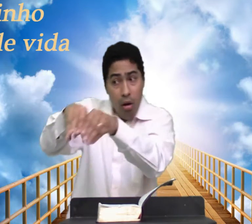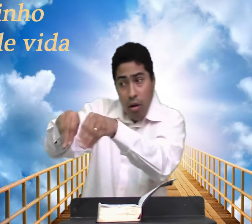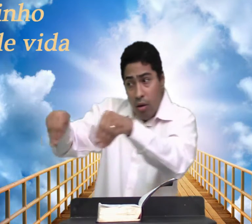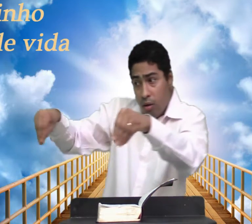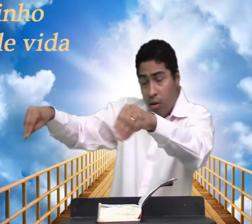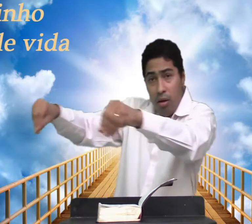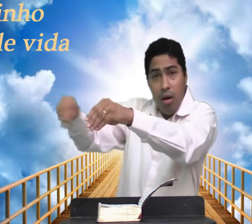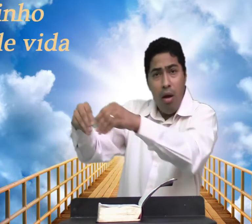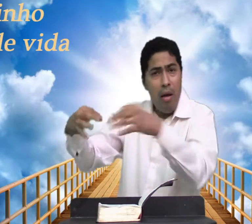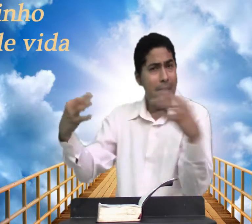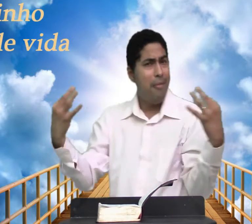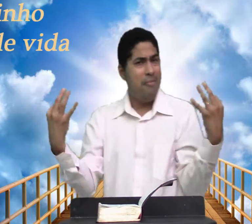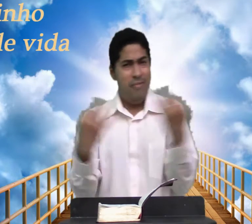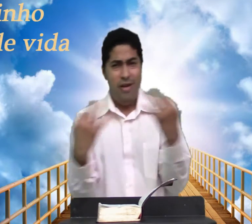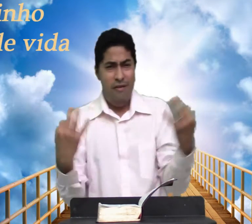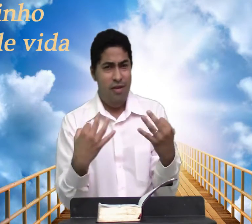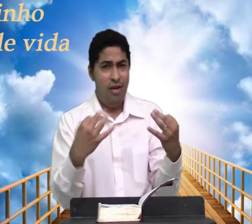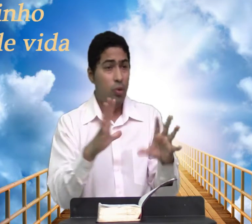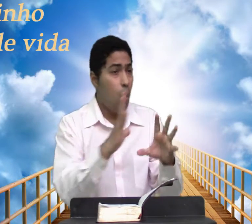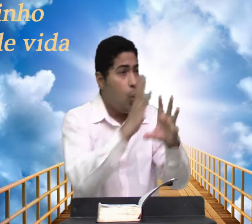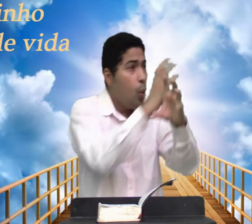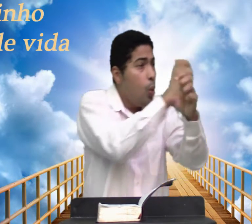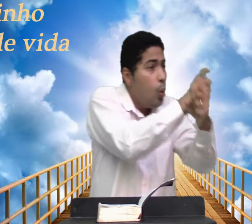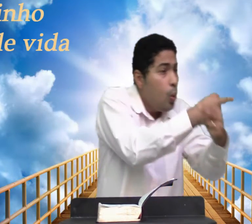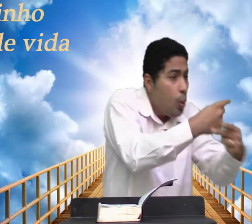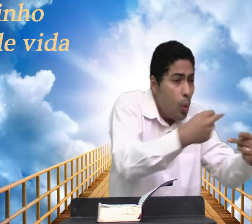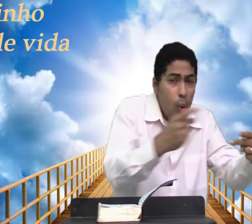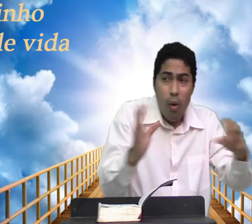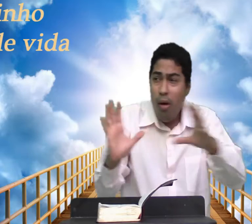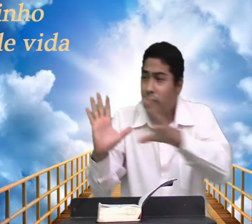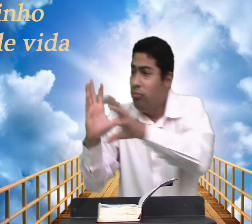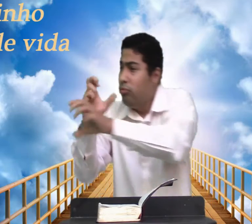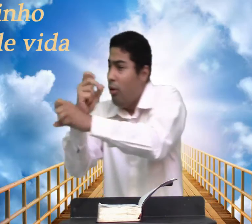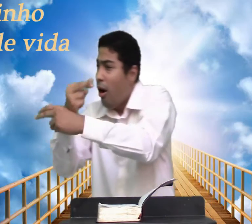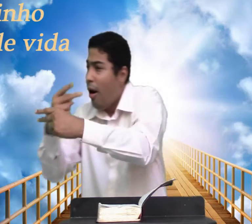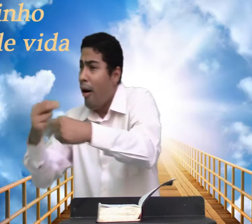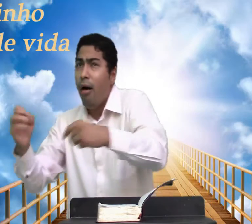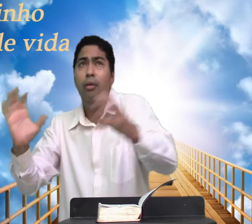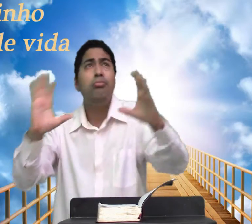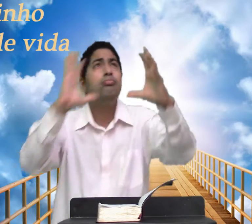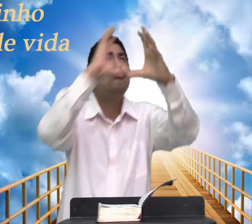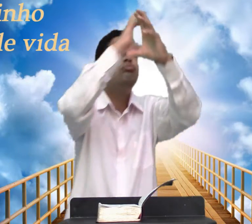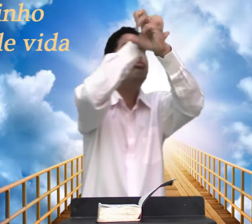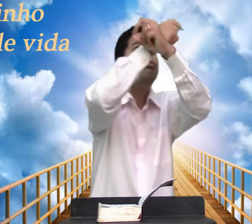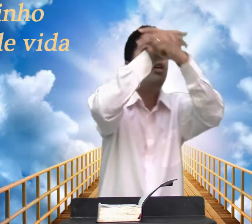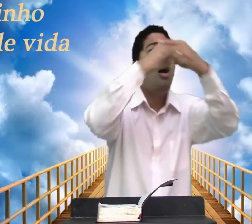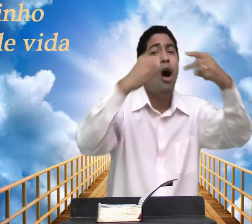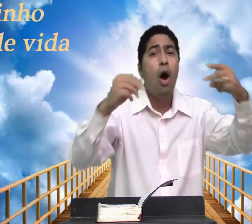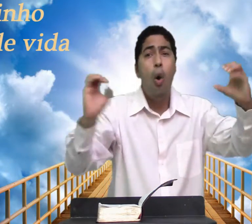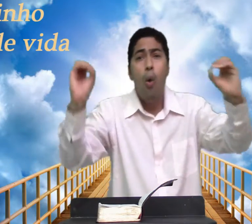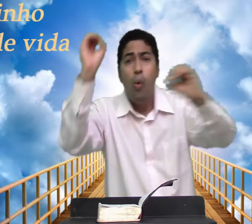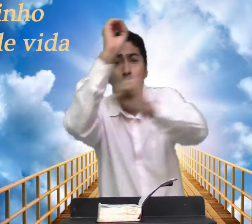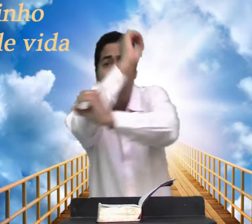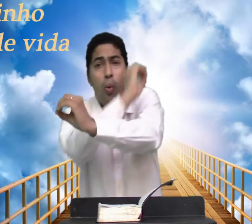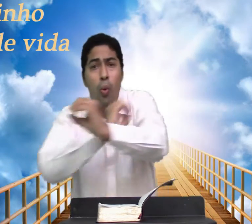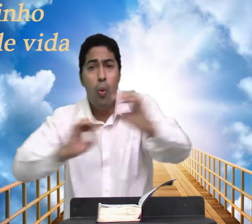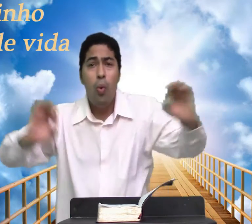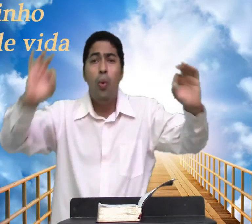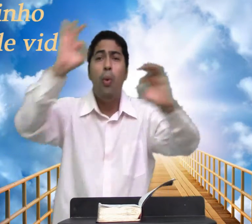foi tudo perfeito. Os animais que compõem toda a terra, seja ele do mar, seja ele